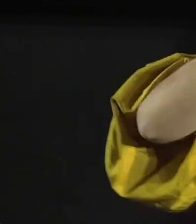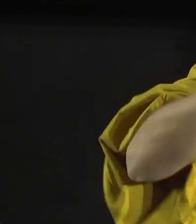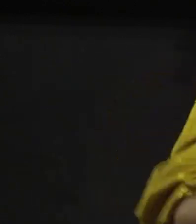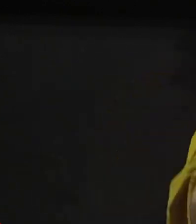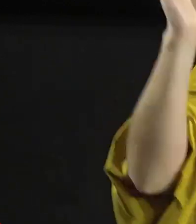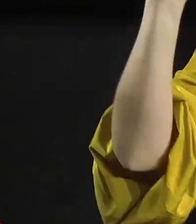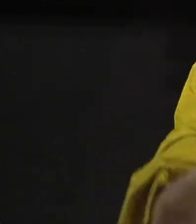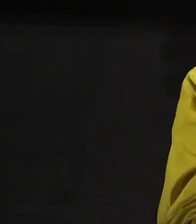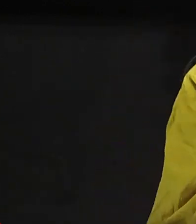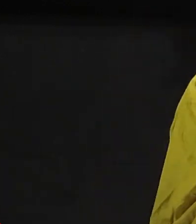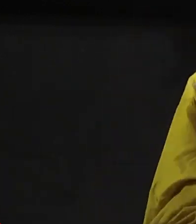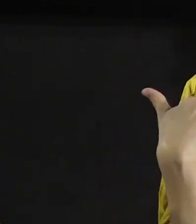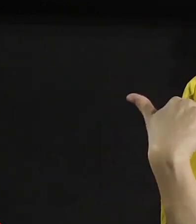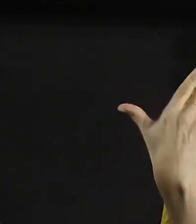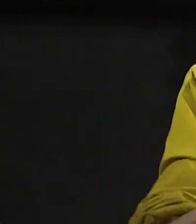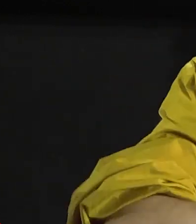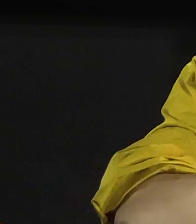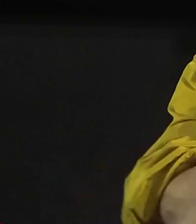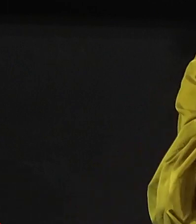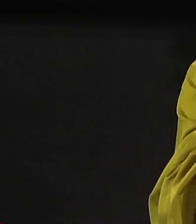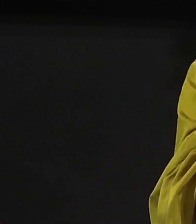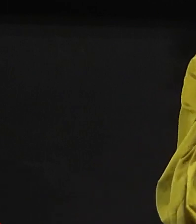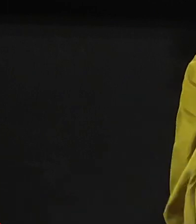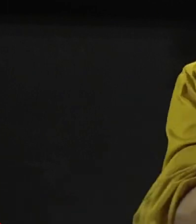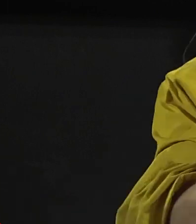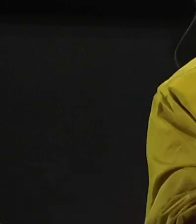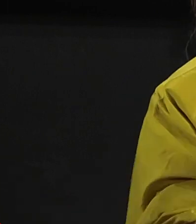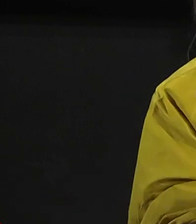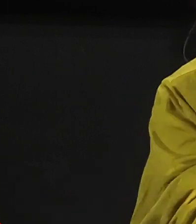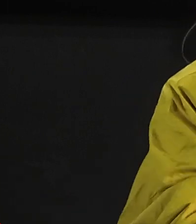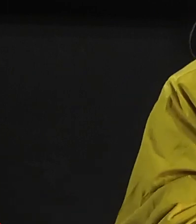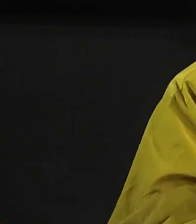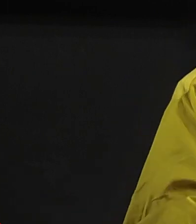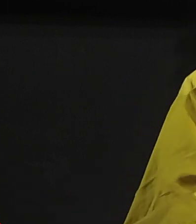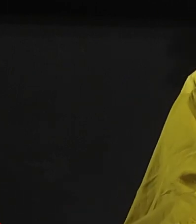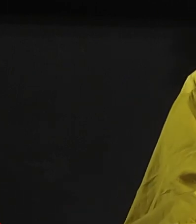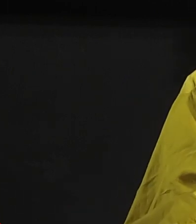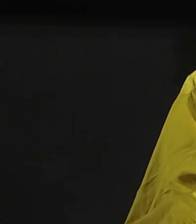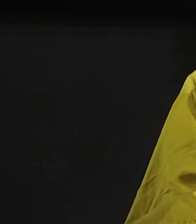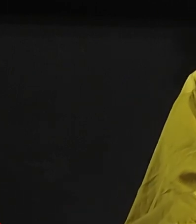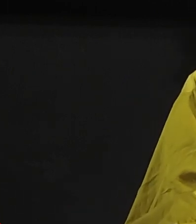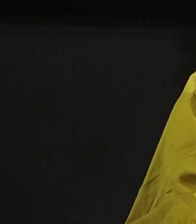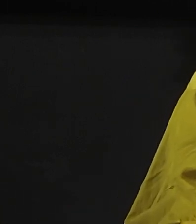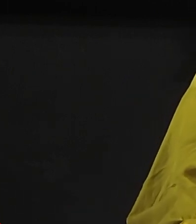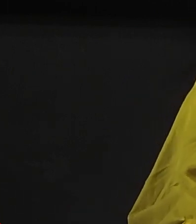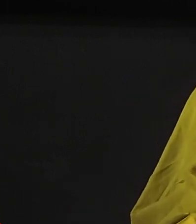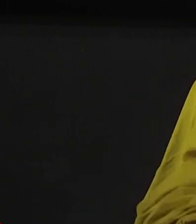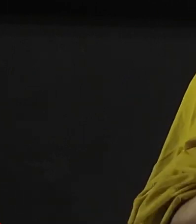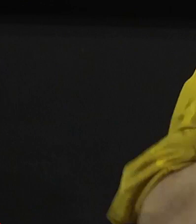directores hacer película lo que quieran porque capacidades tenemos y y tienen una forma de ver las cosas diferentes Y eso también es